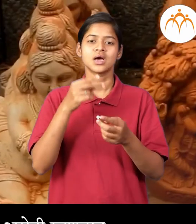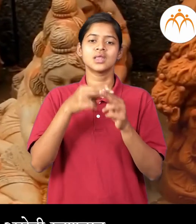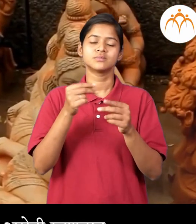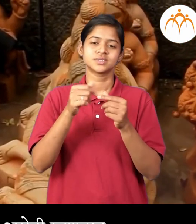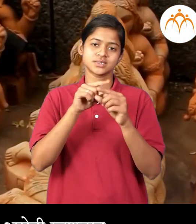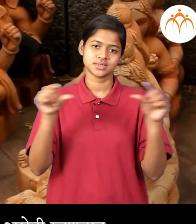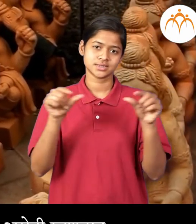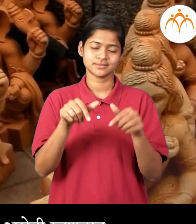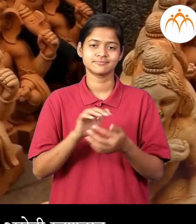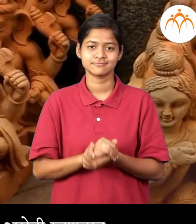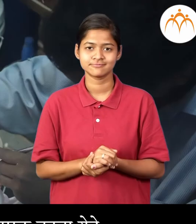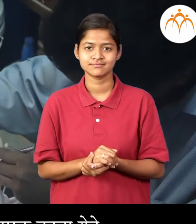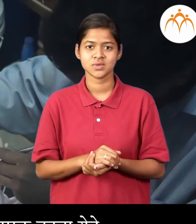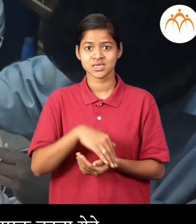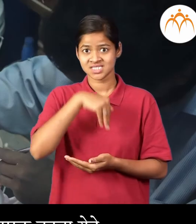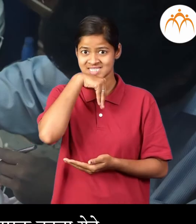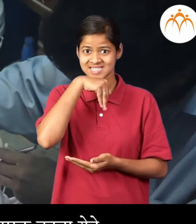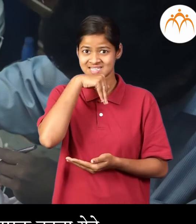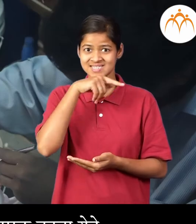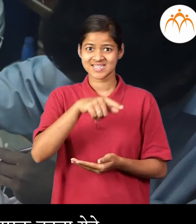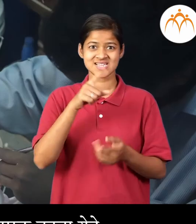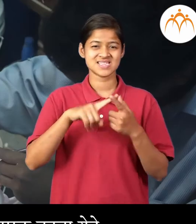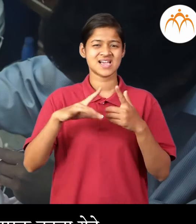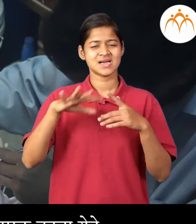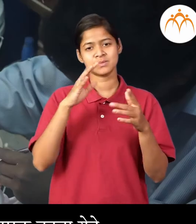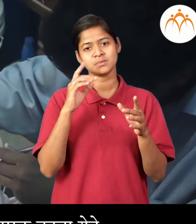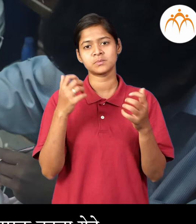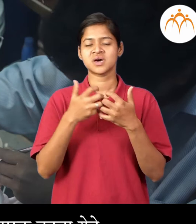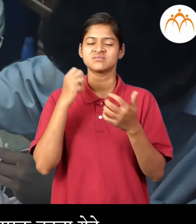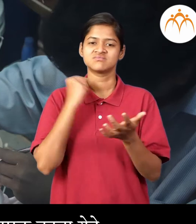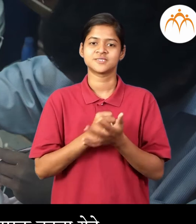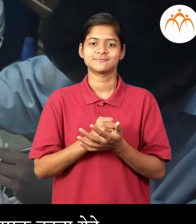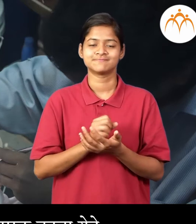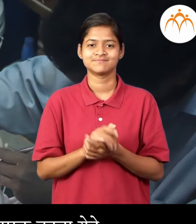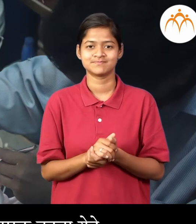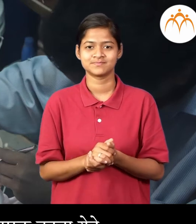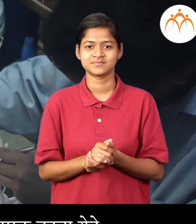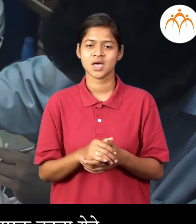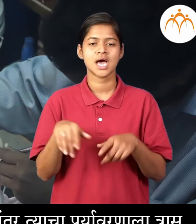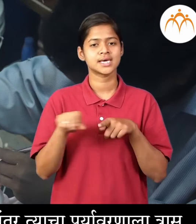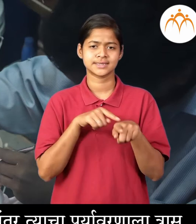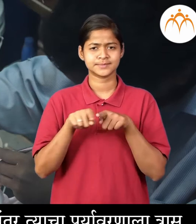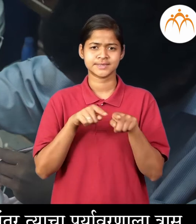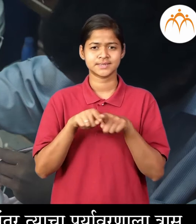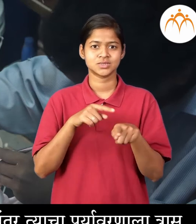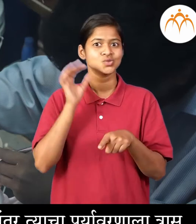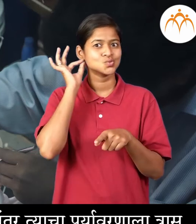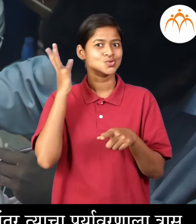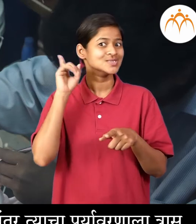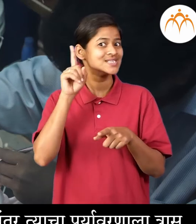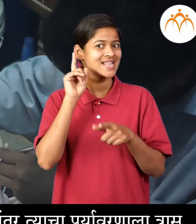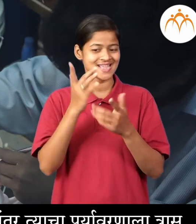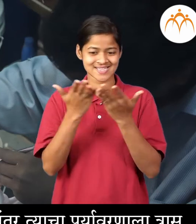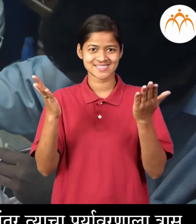असे ही मंटात। गणपतीची मूर्ती परियावरन पूरक करतायते। उधारनार्थ कागद